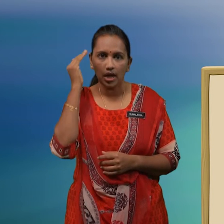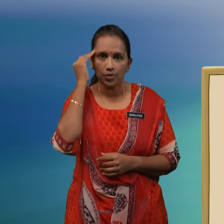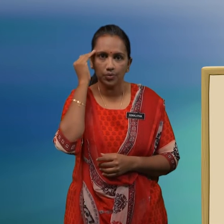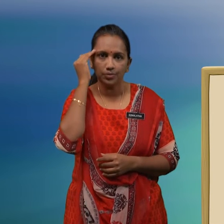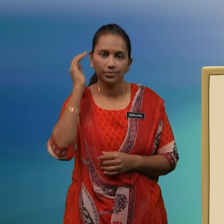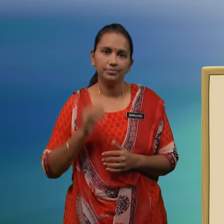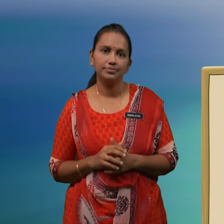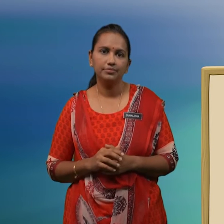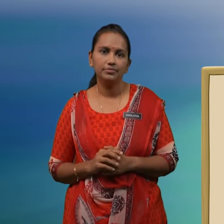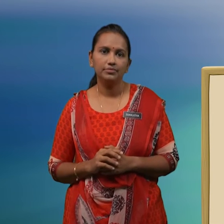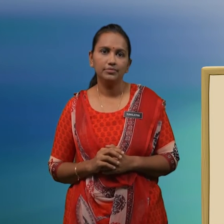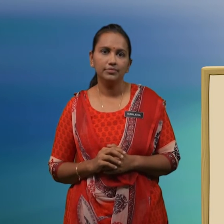tahu.